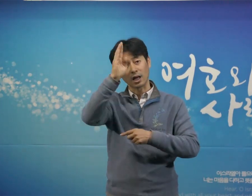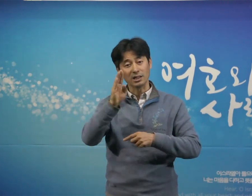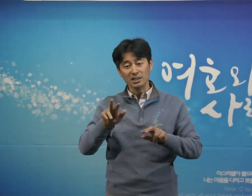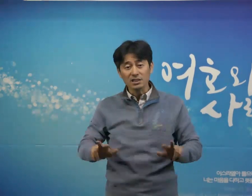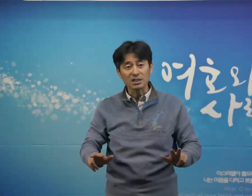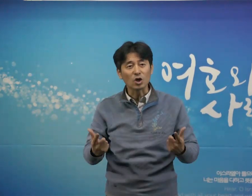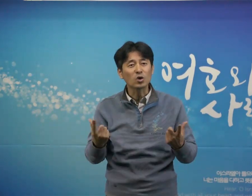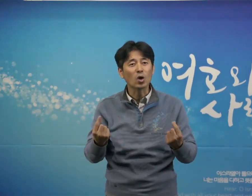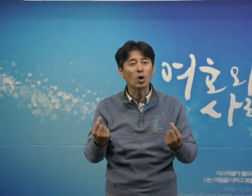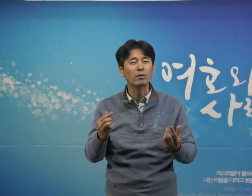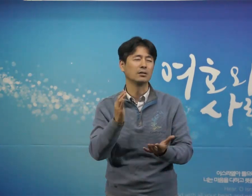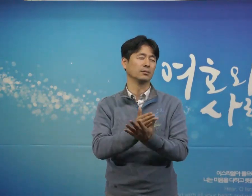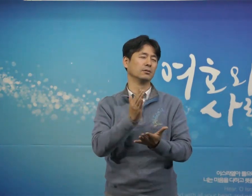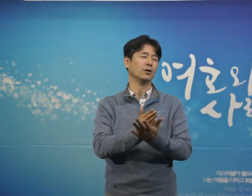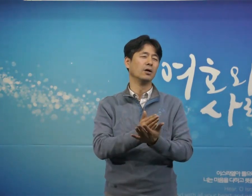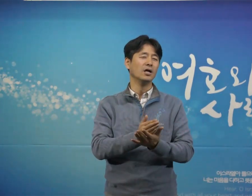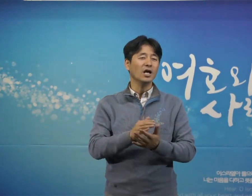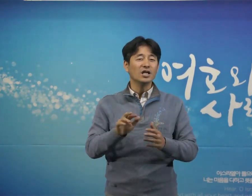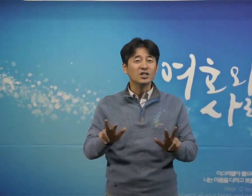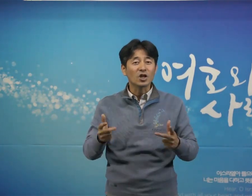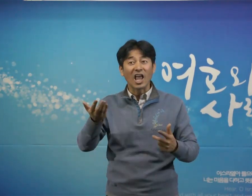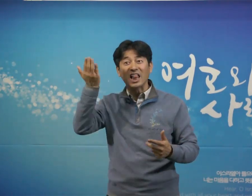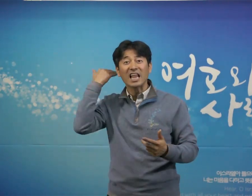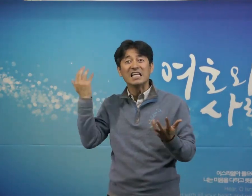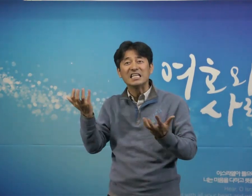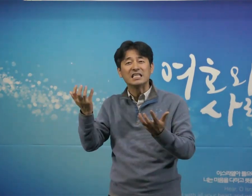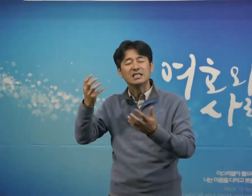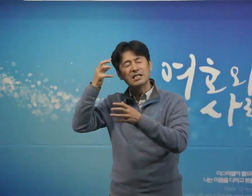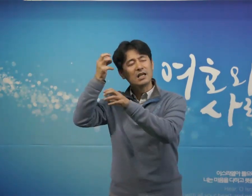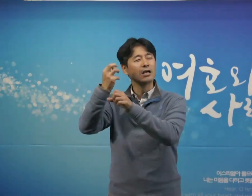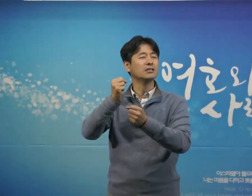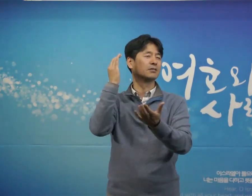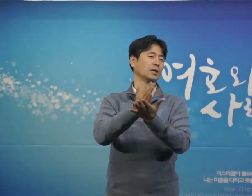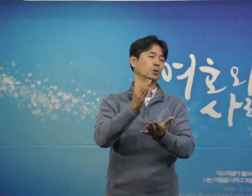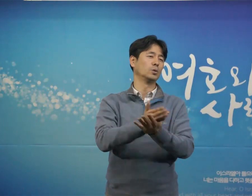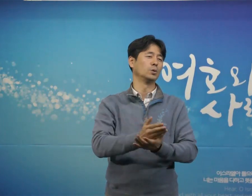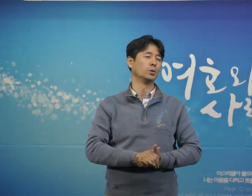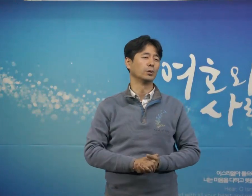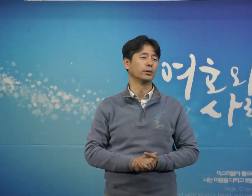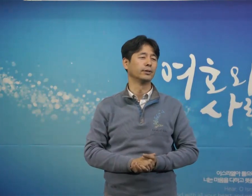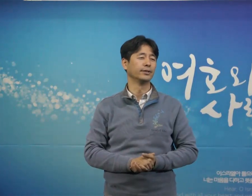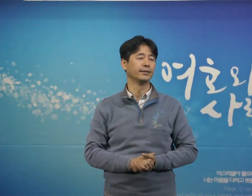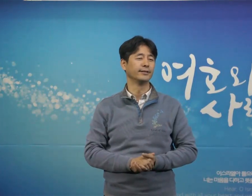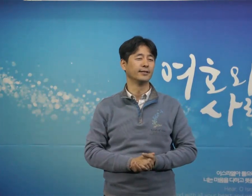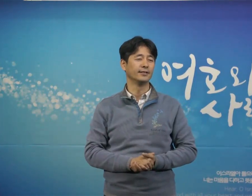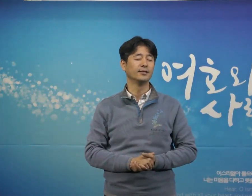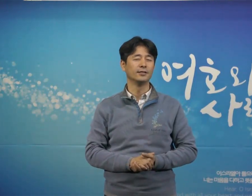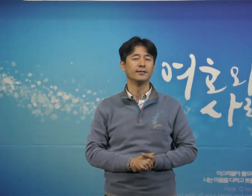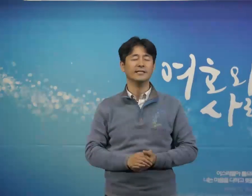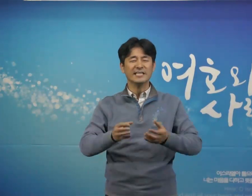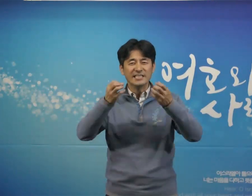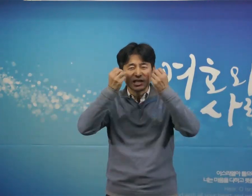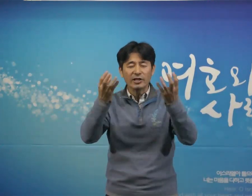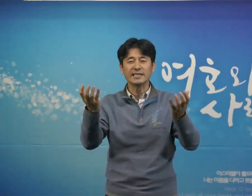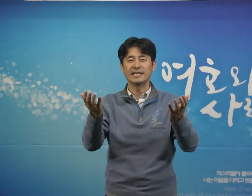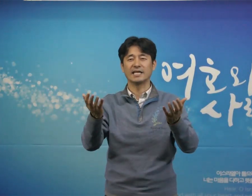앞으로도 이 사이언스 오브 갓이 이전의 모습과 이전의 모습을 기억하지